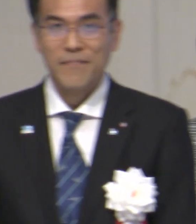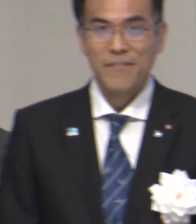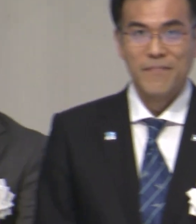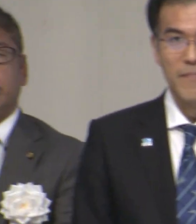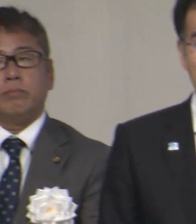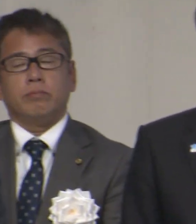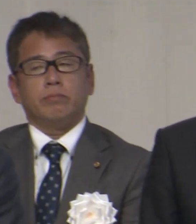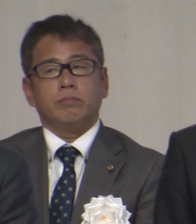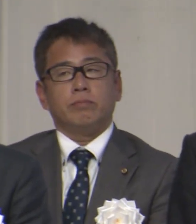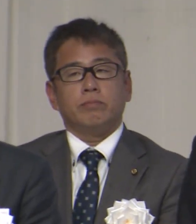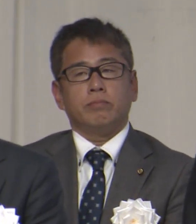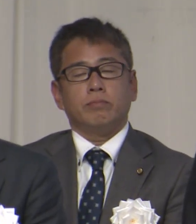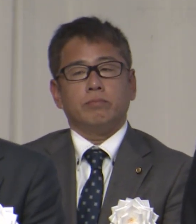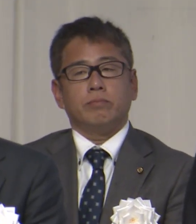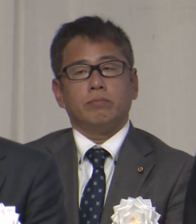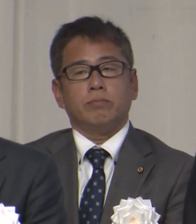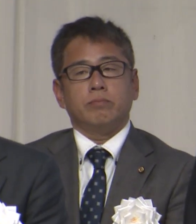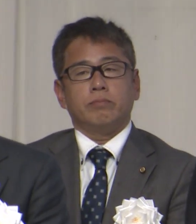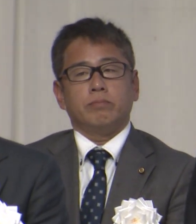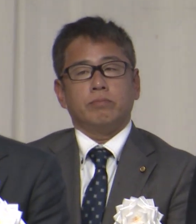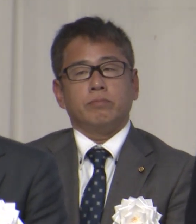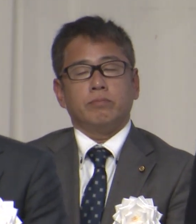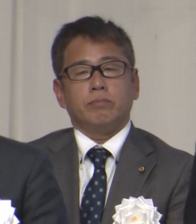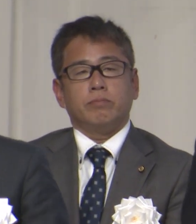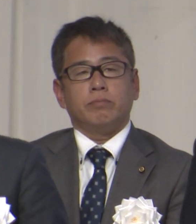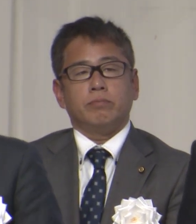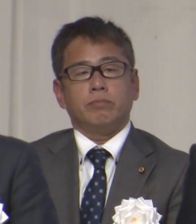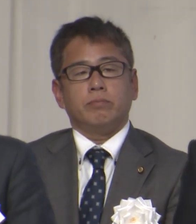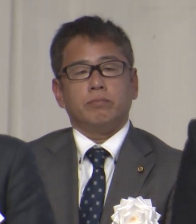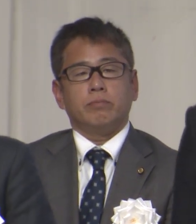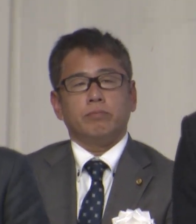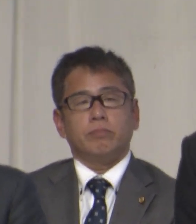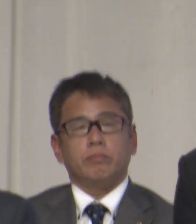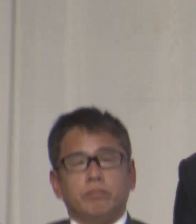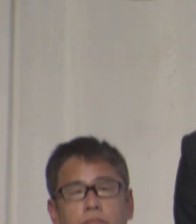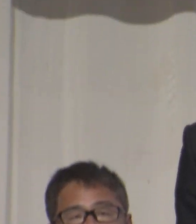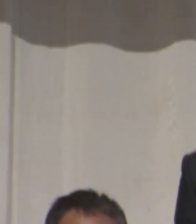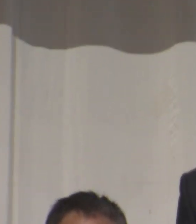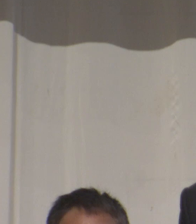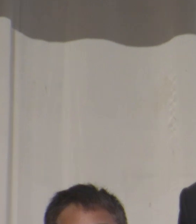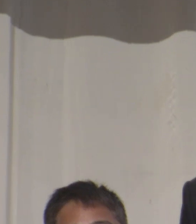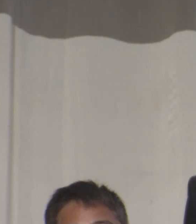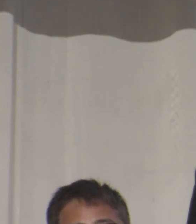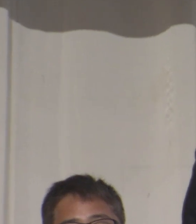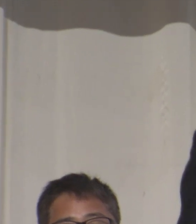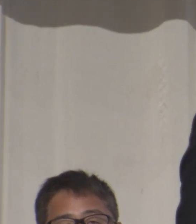長崎市副市長高宮重隆でございます